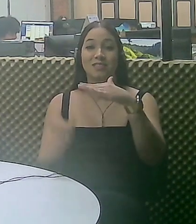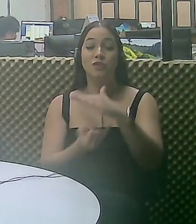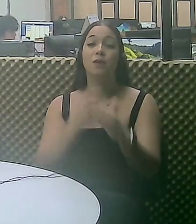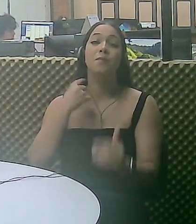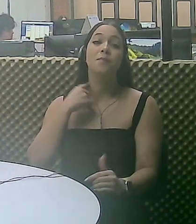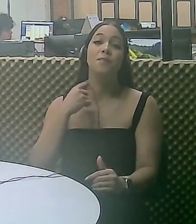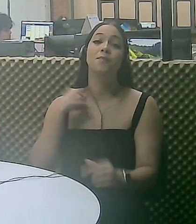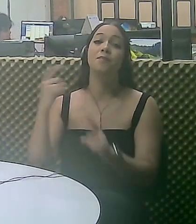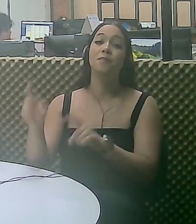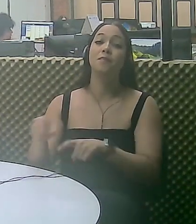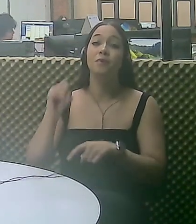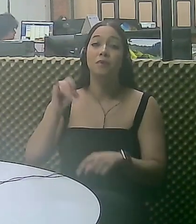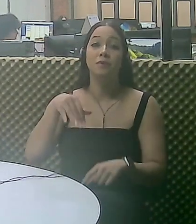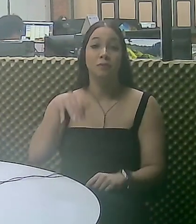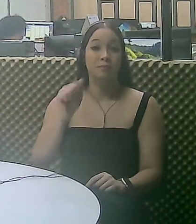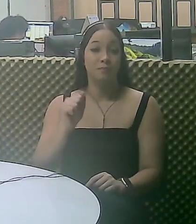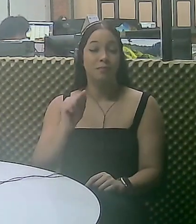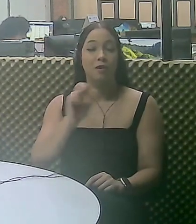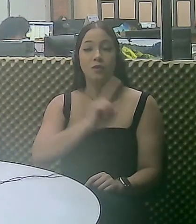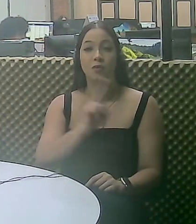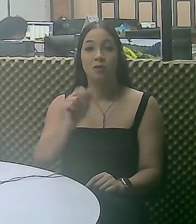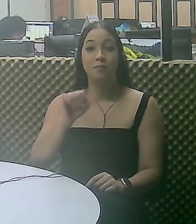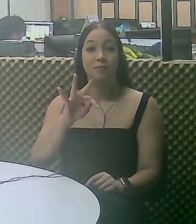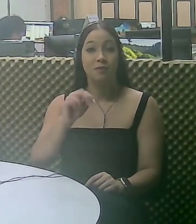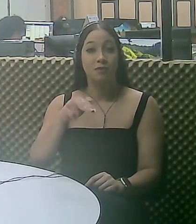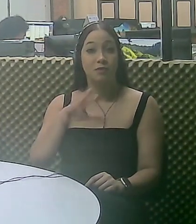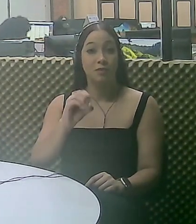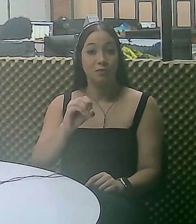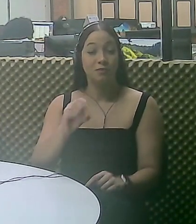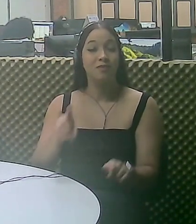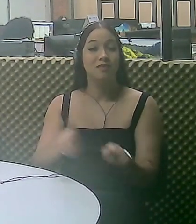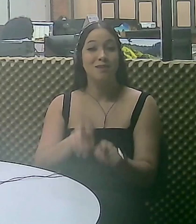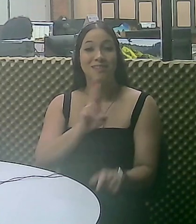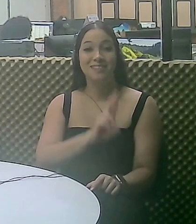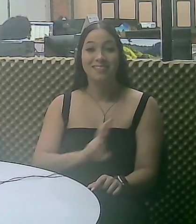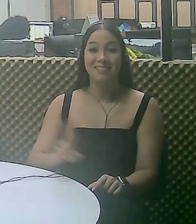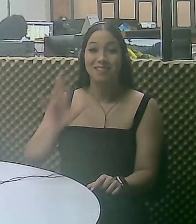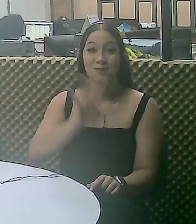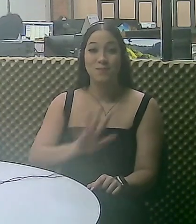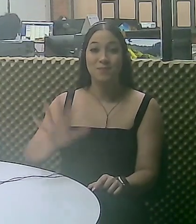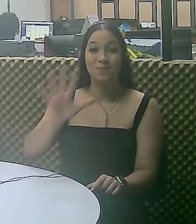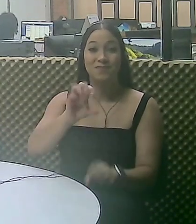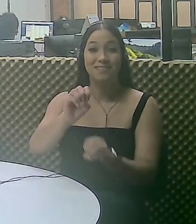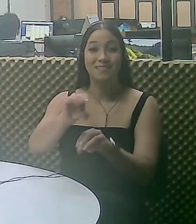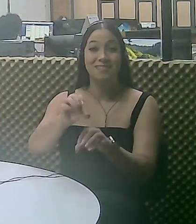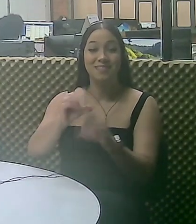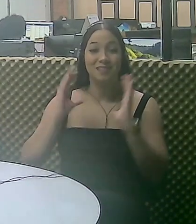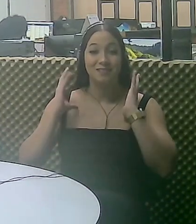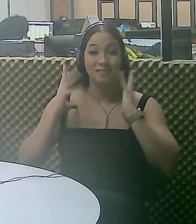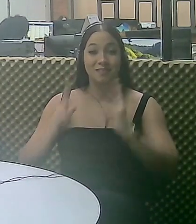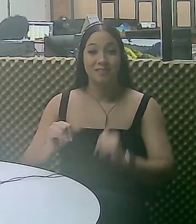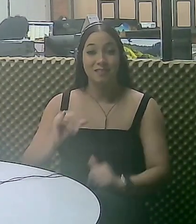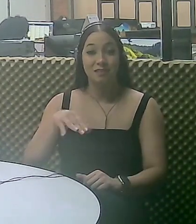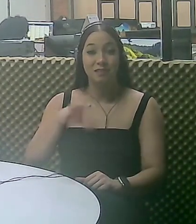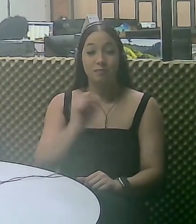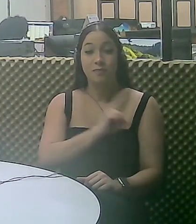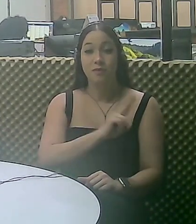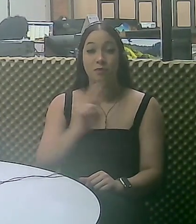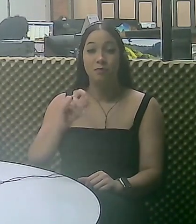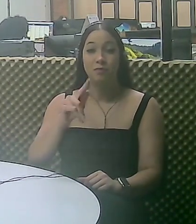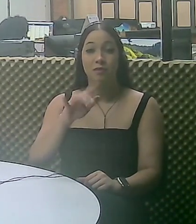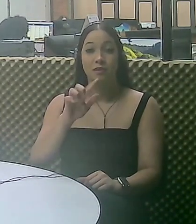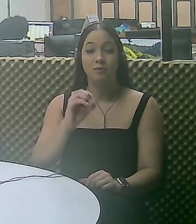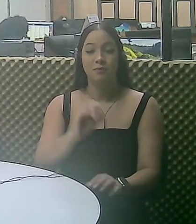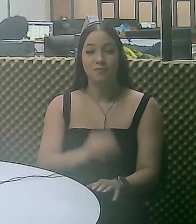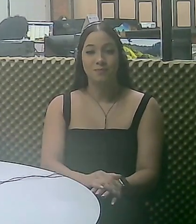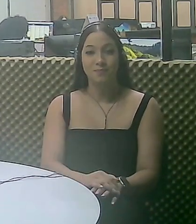de Agropecuária, IMA, Antônio Carlos Moraes, e do representante regional de educação sanitária do IMA, Rodrigo